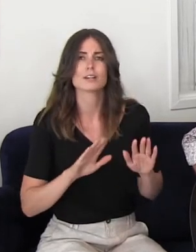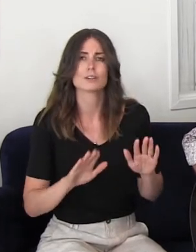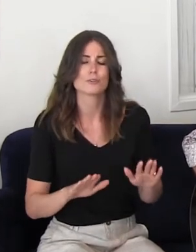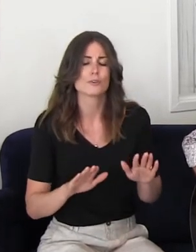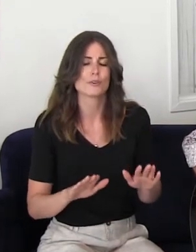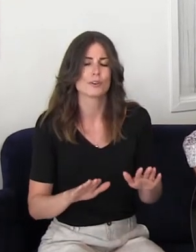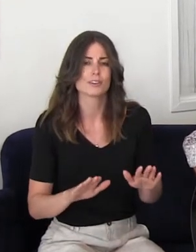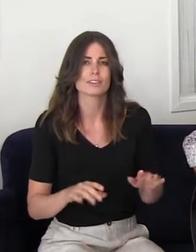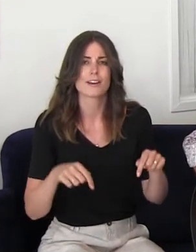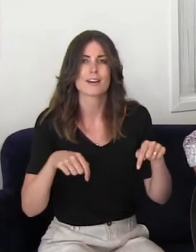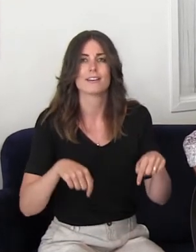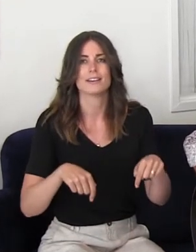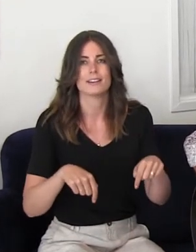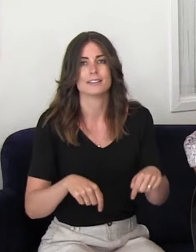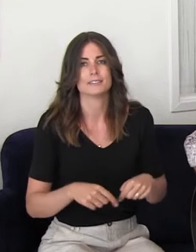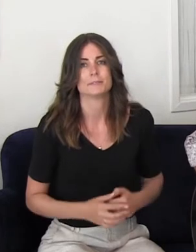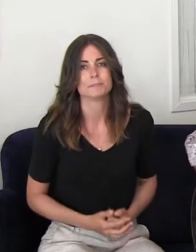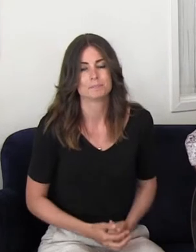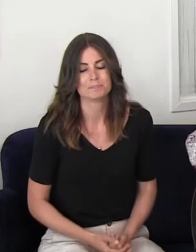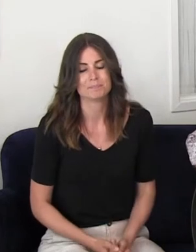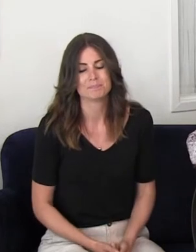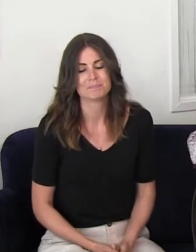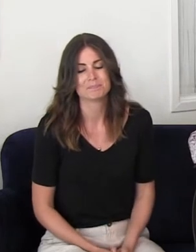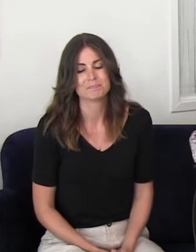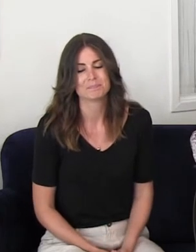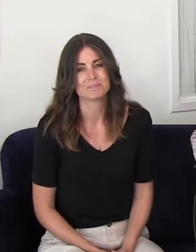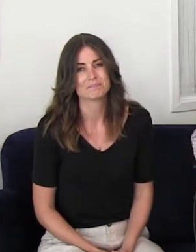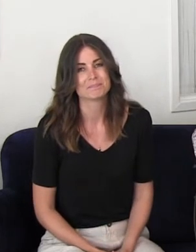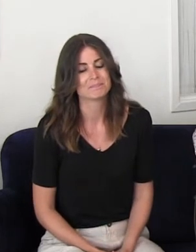har han lämnat här.